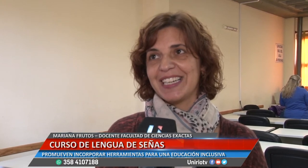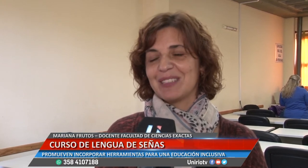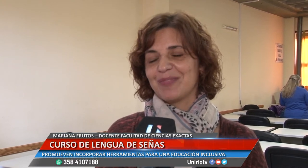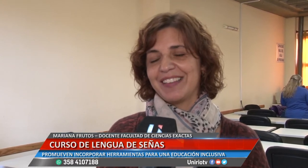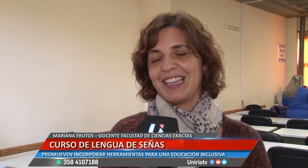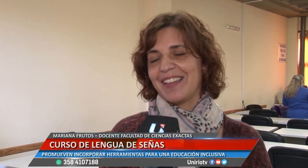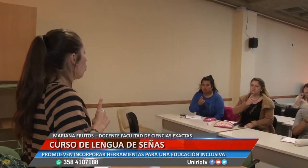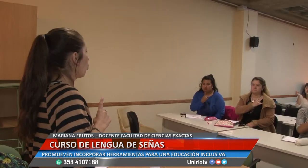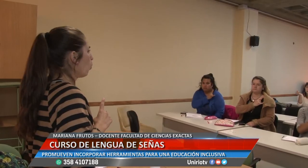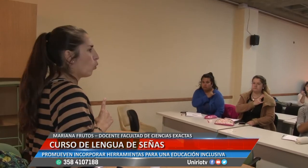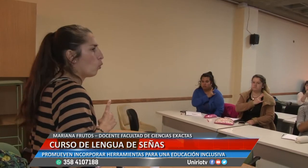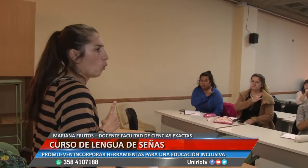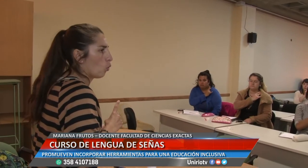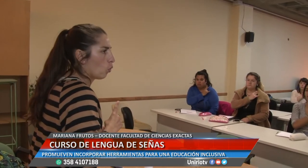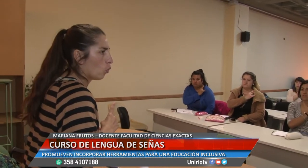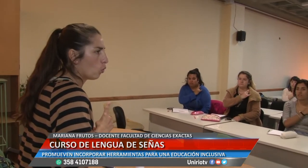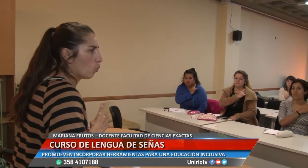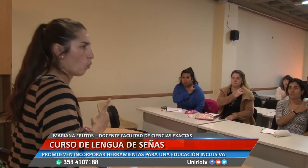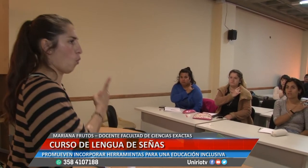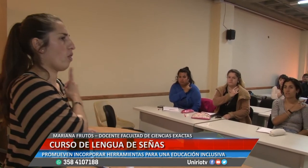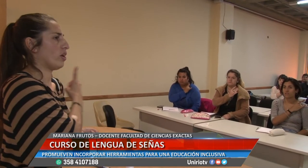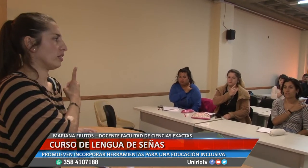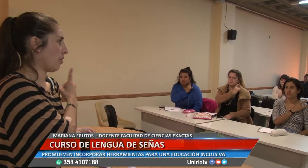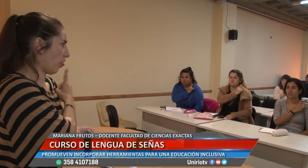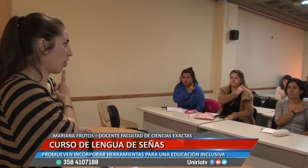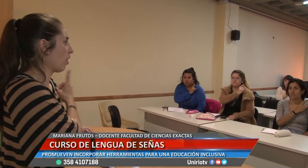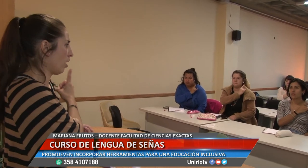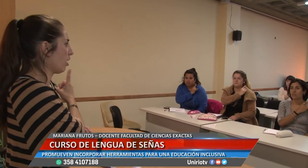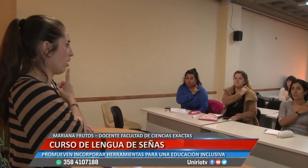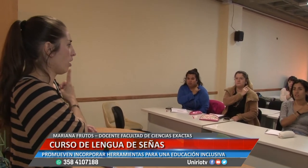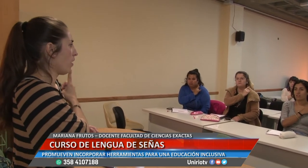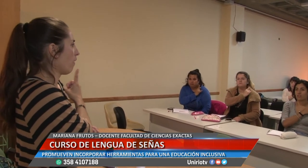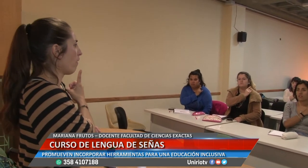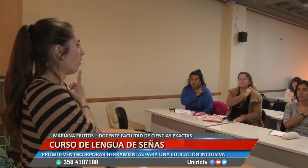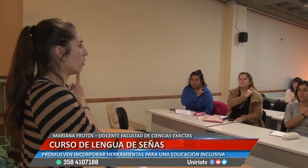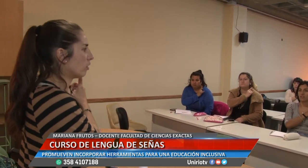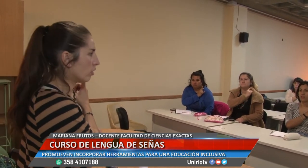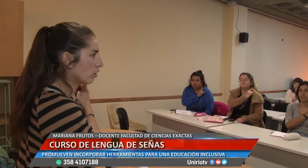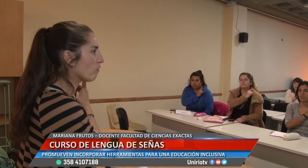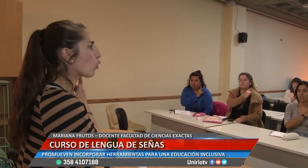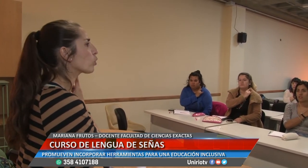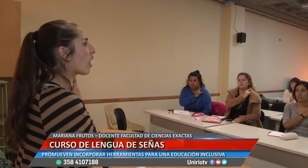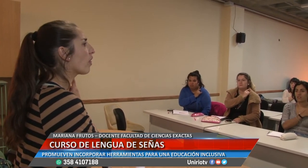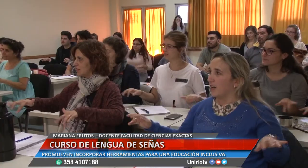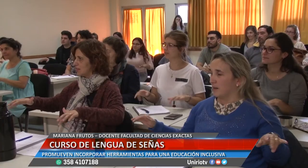ante la demanda y que Verónica accedió, 35 inscriptos que están realizando el